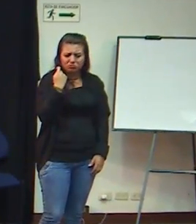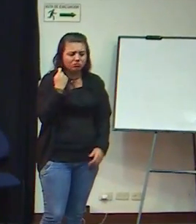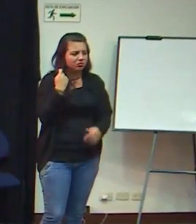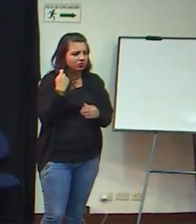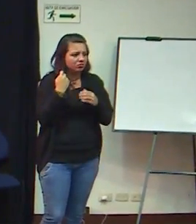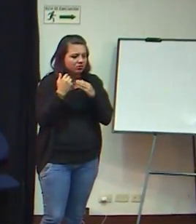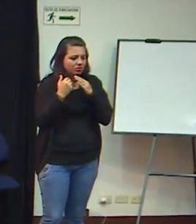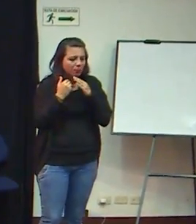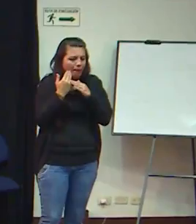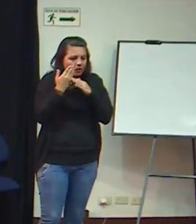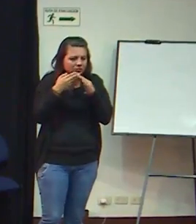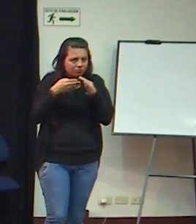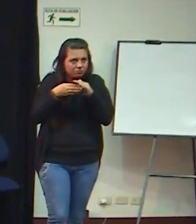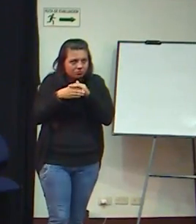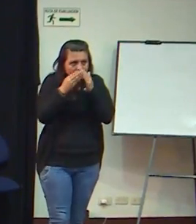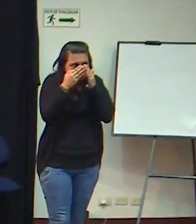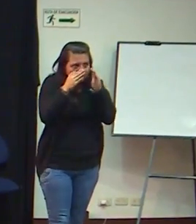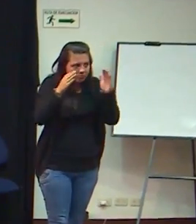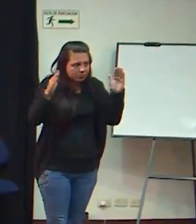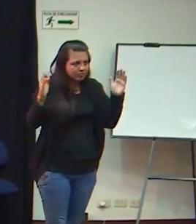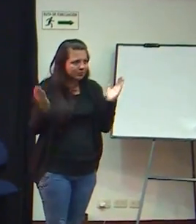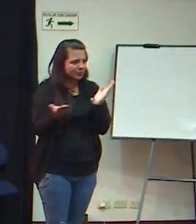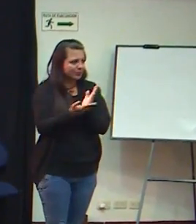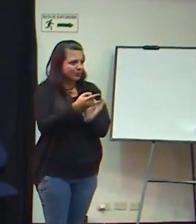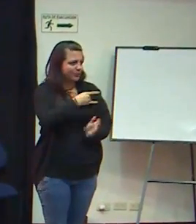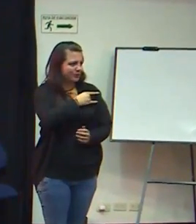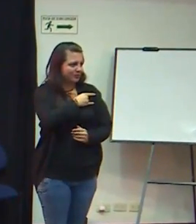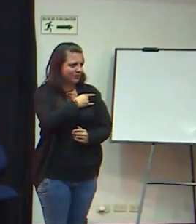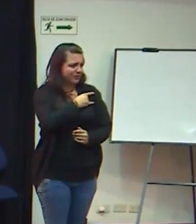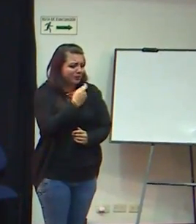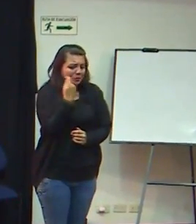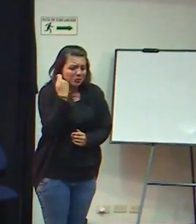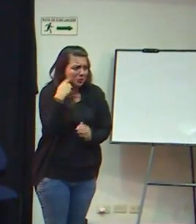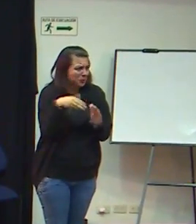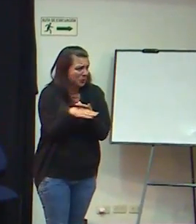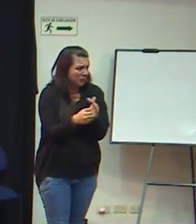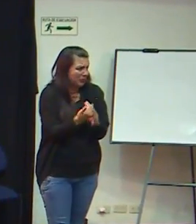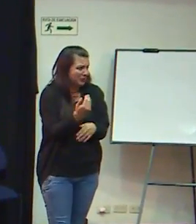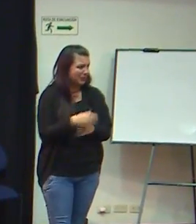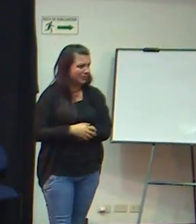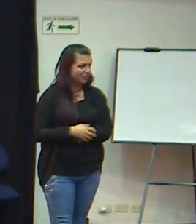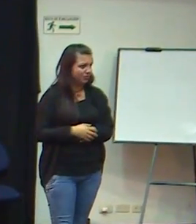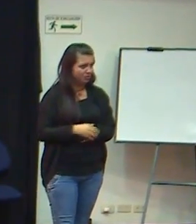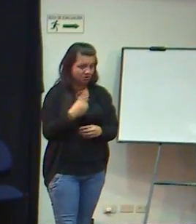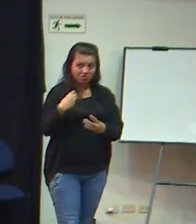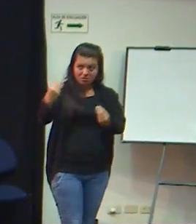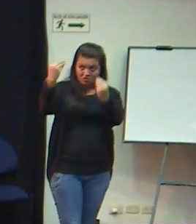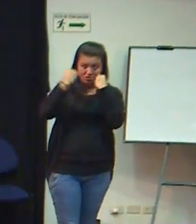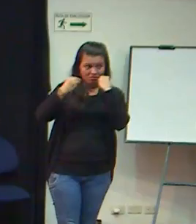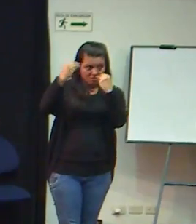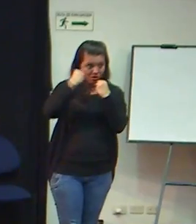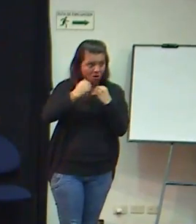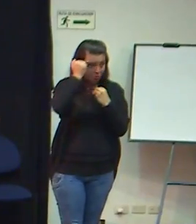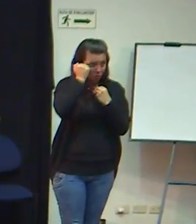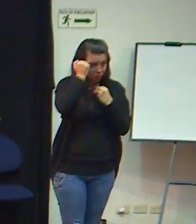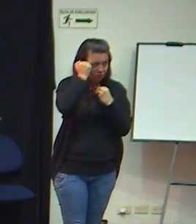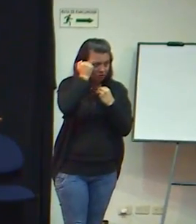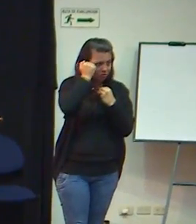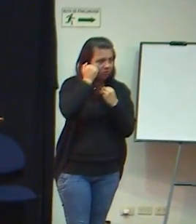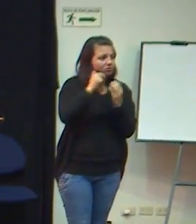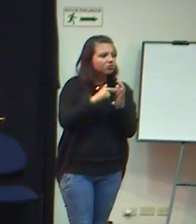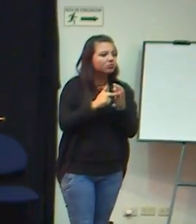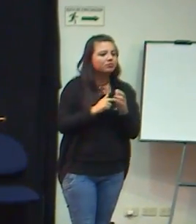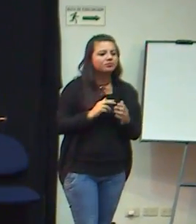ámbito educativo a nivel superior, y evidentemente formarse como docente no es solamente para